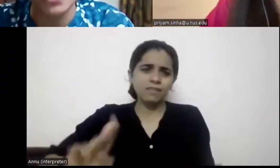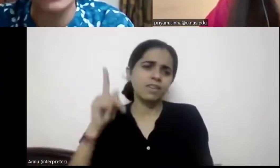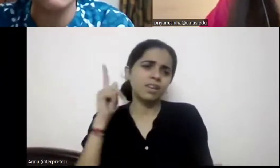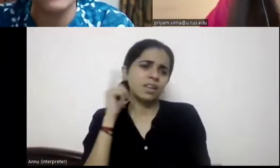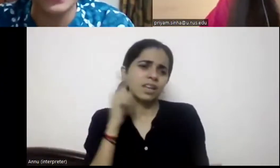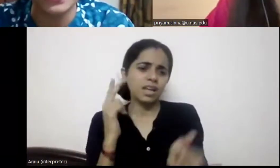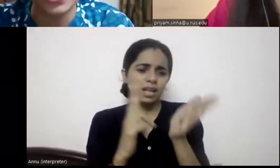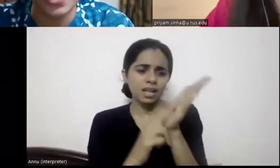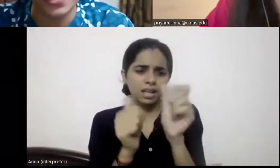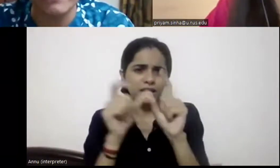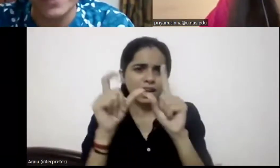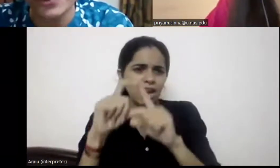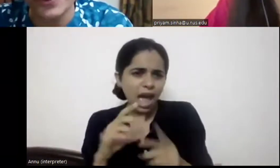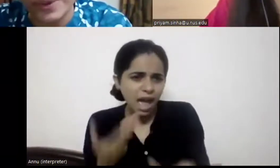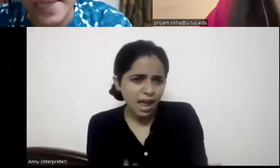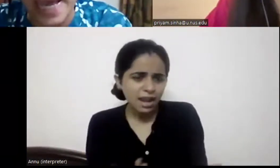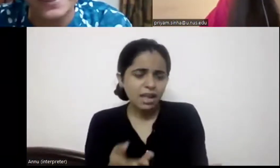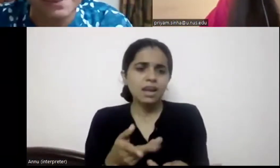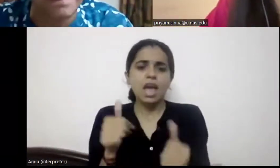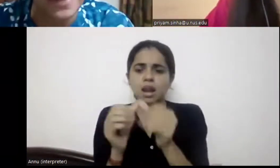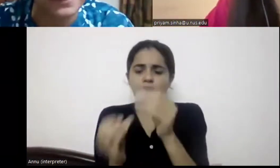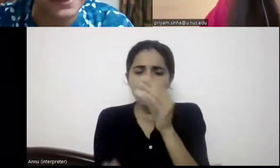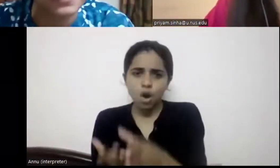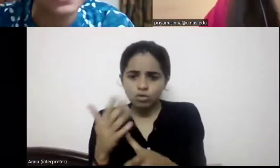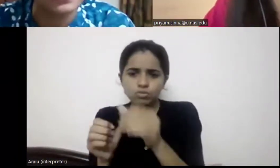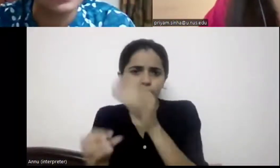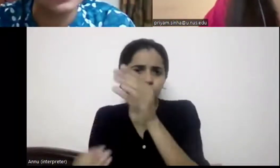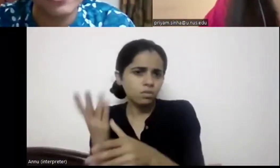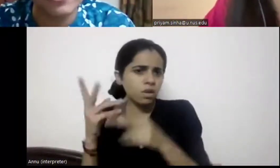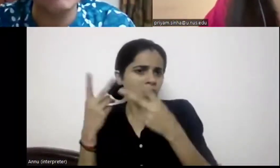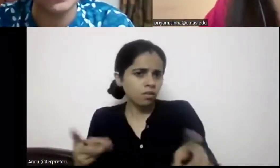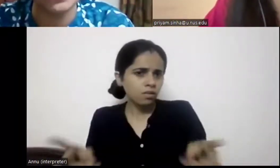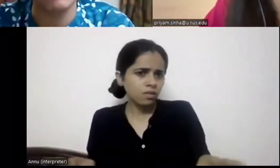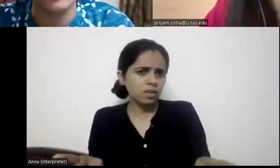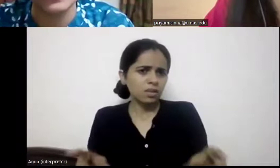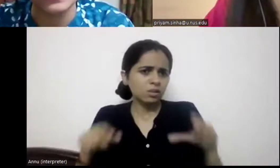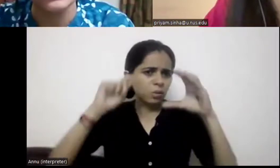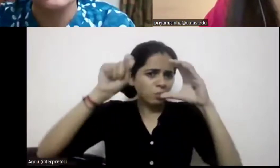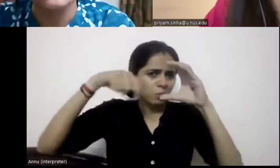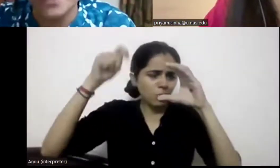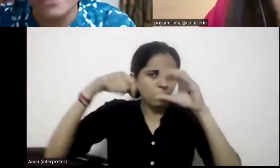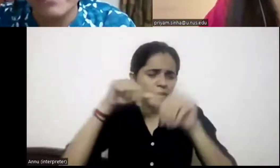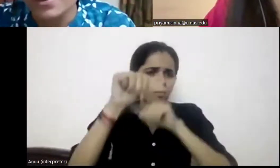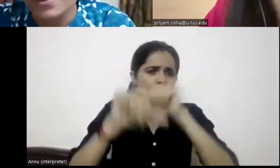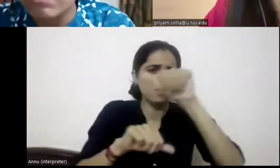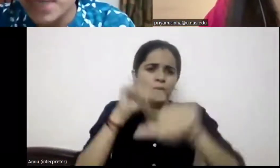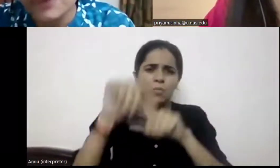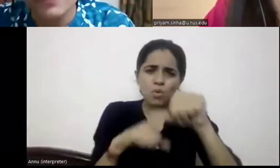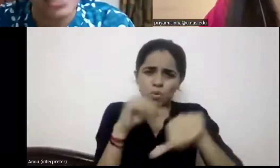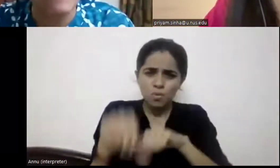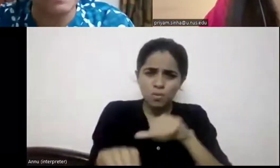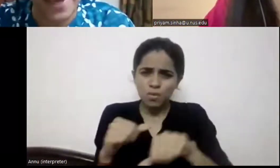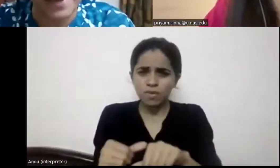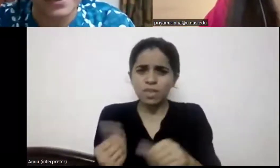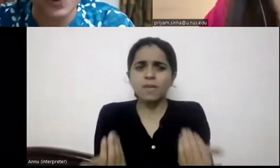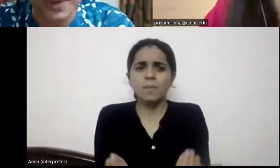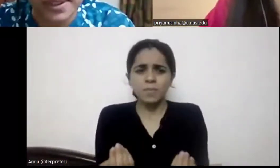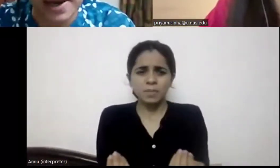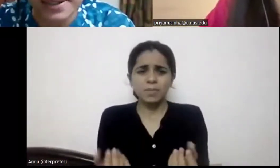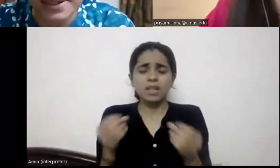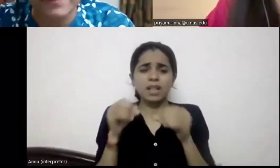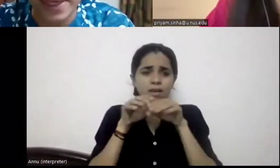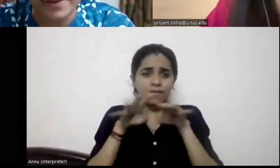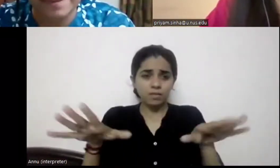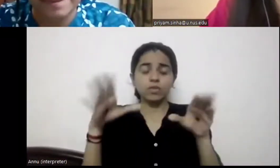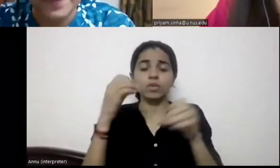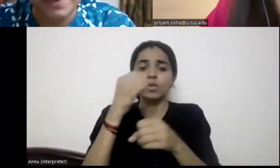National Blind Federation आया, whether that impacted the filmmaking process. Maybe it would have impacted